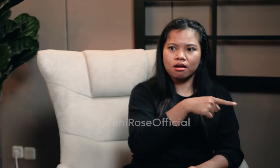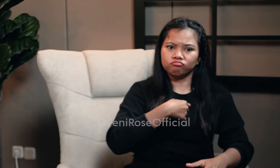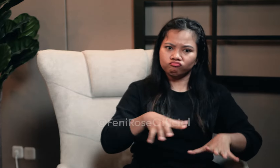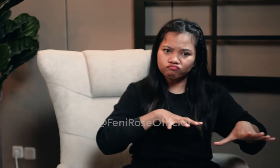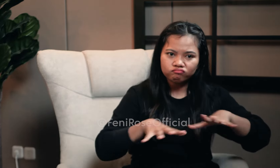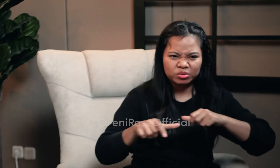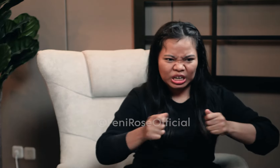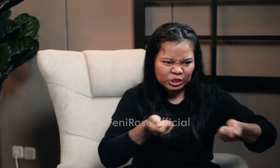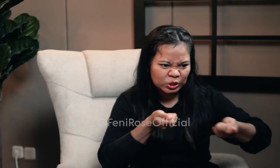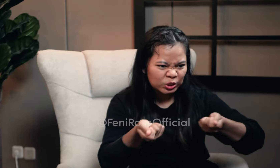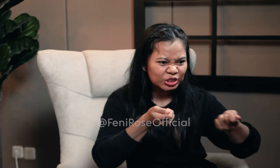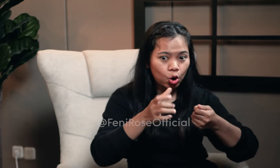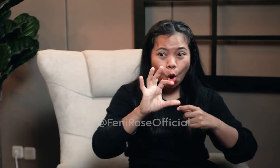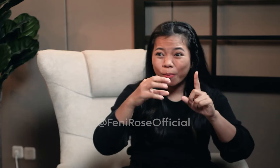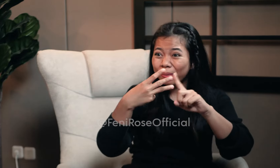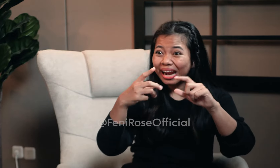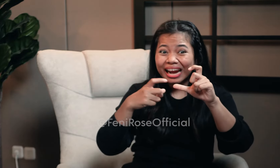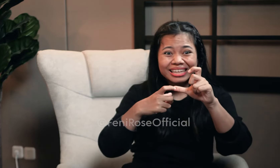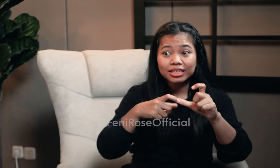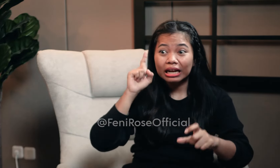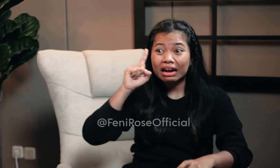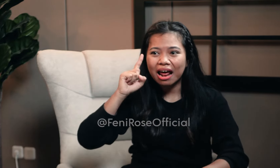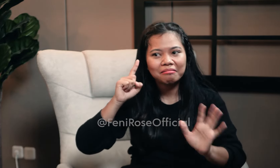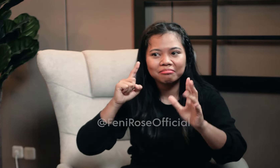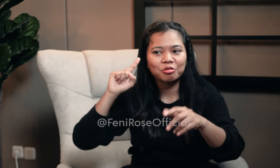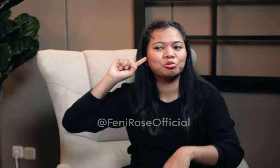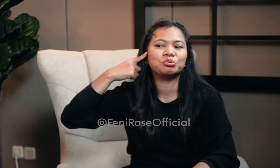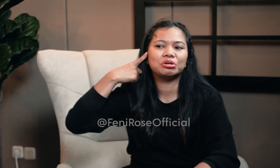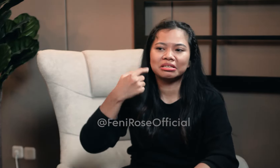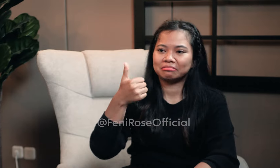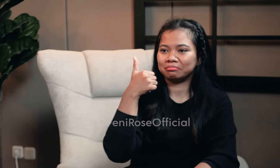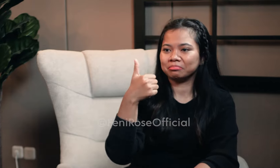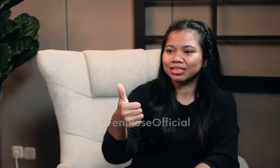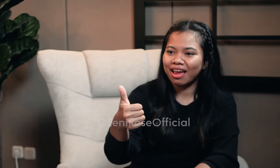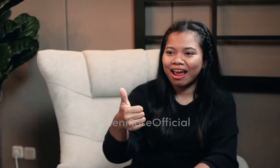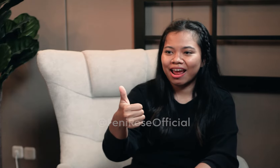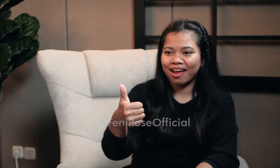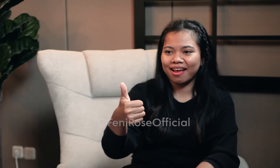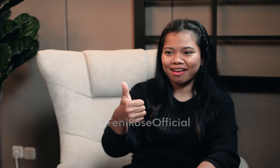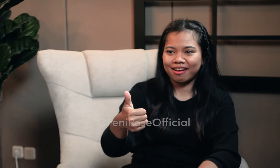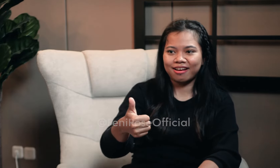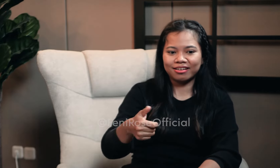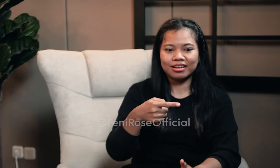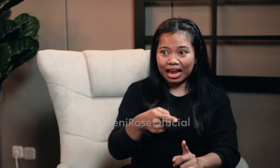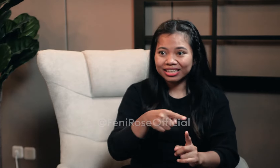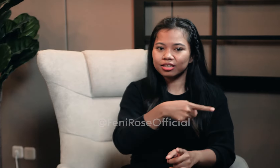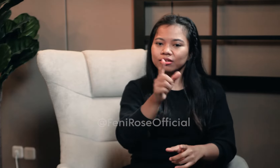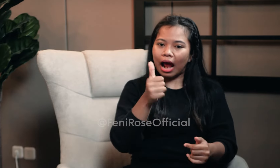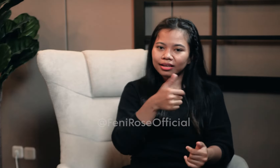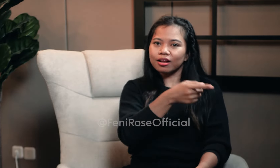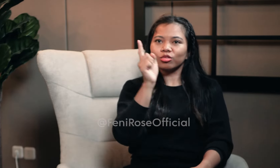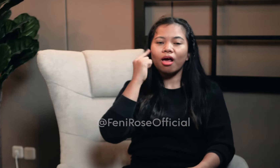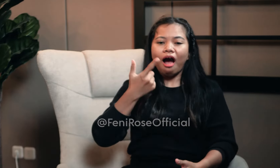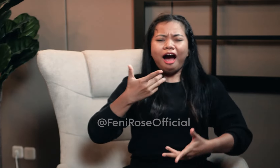plus dibantu dengan subtitle dan teman-teman tulis semua yang mengoperasikannya kayak gitu jadi kita tuh bikin kayak bikin itu loh